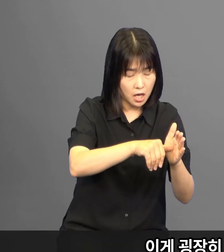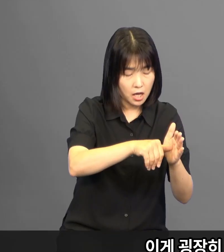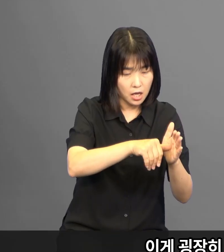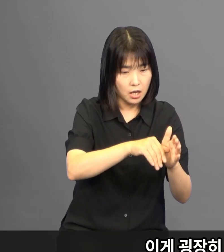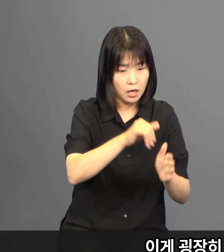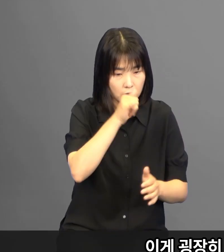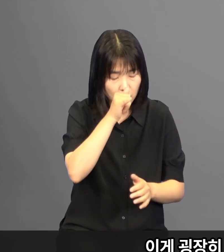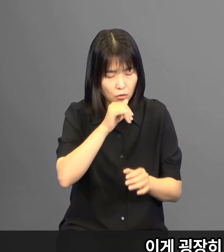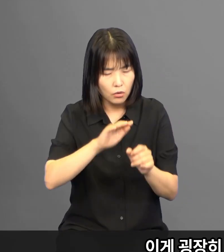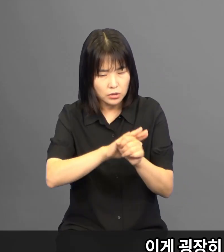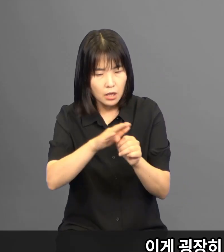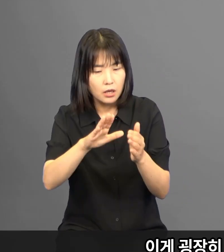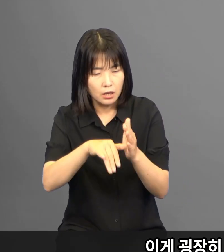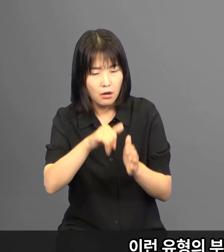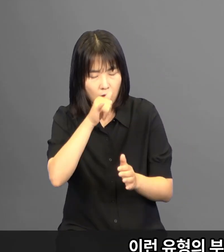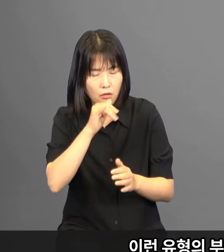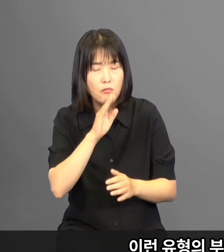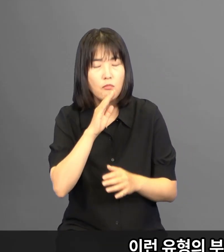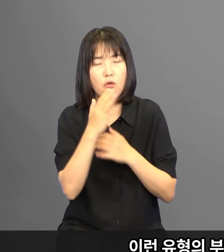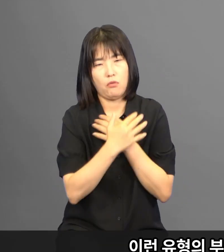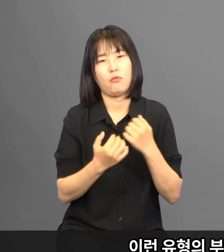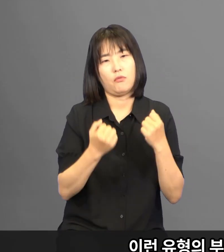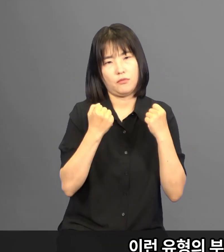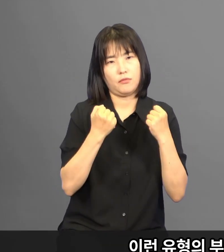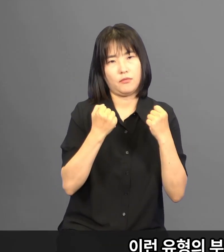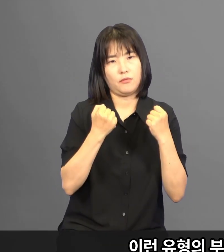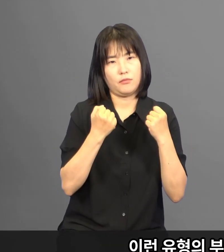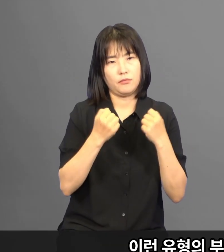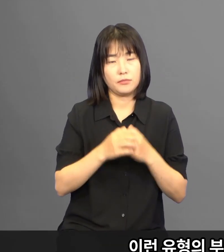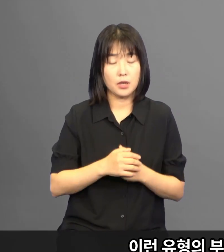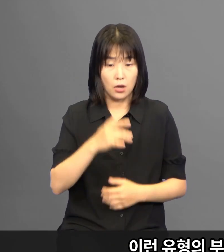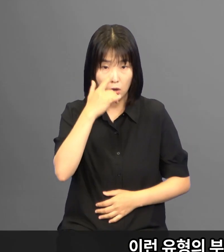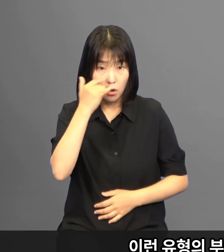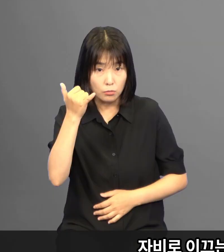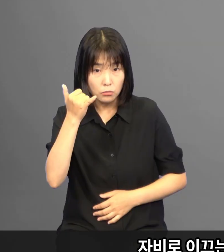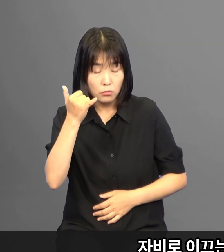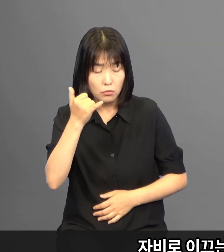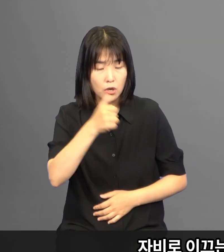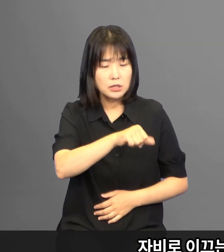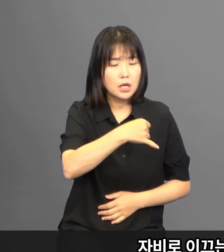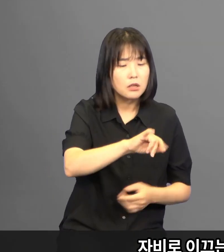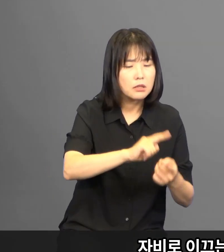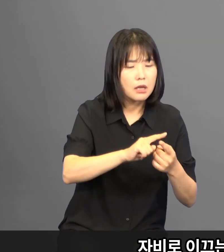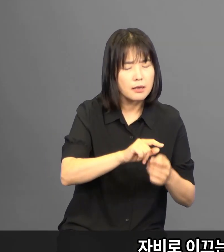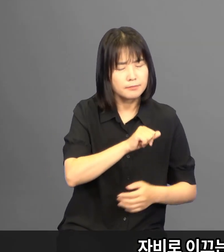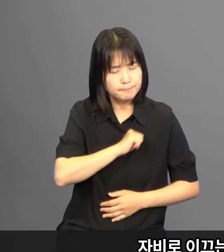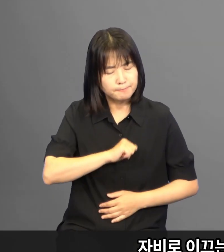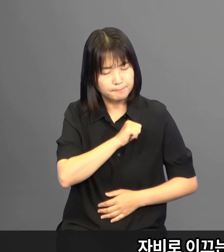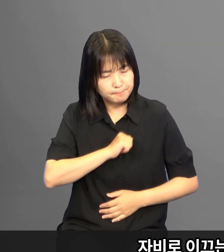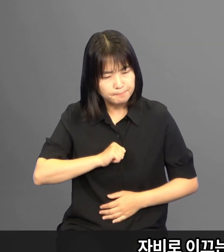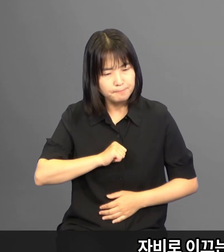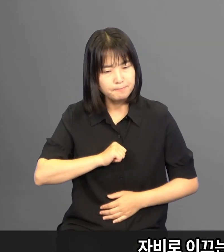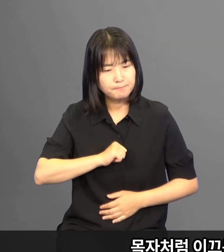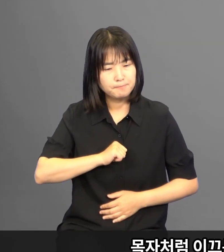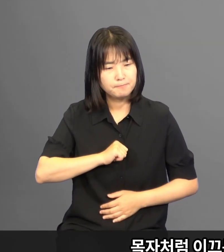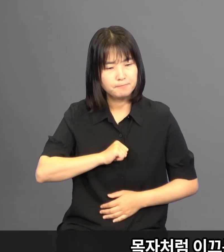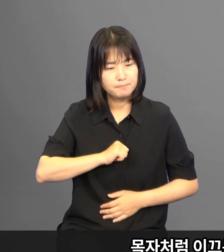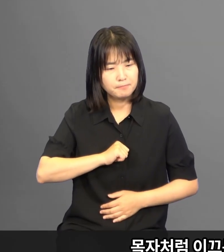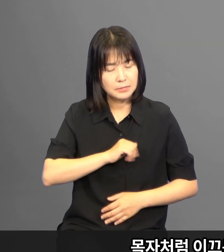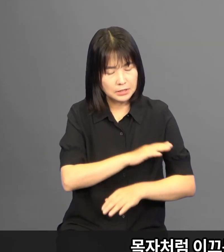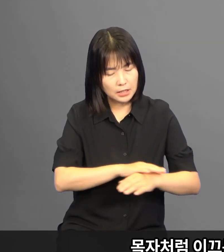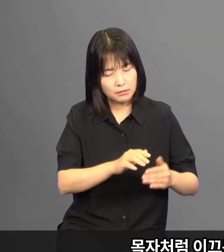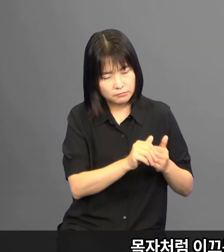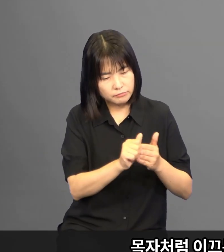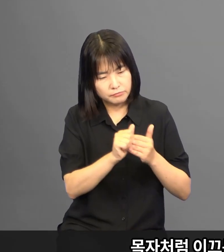거예요. 이게 굉장히 건강한 것이거든요. 이런 유형의 부모는 아이를 인내하며 자비로 이끄는 목자 스타일이라서